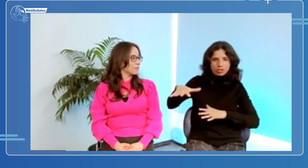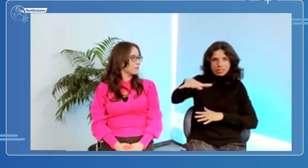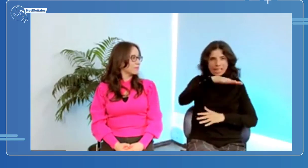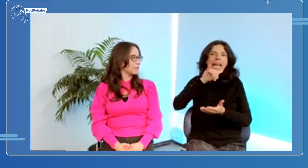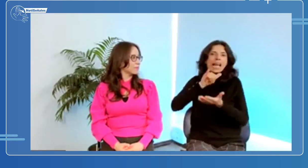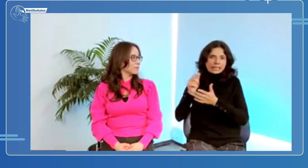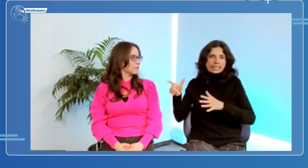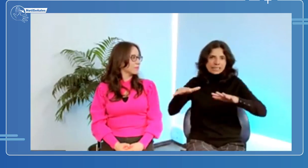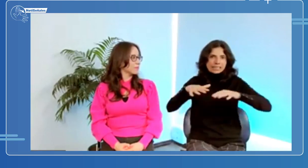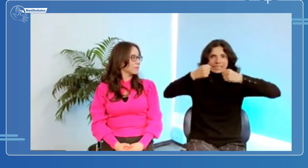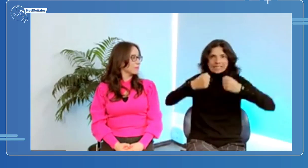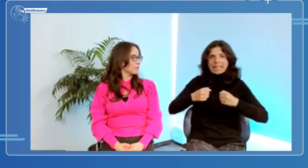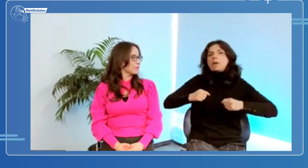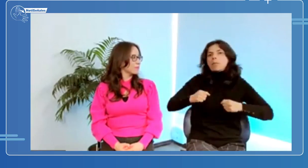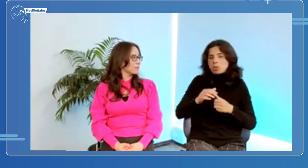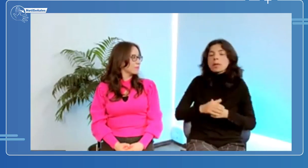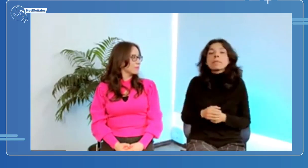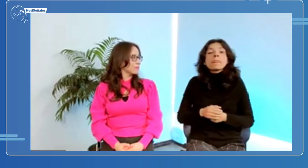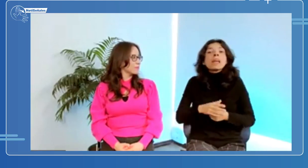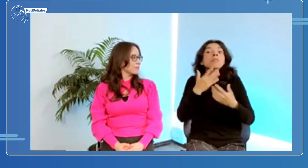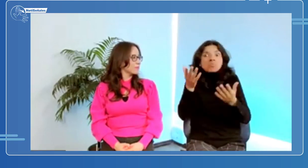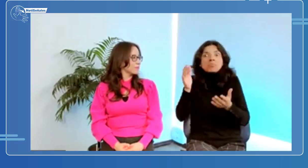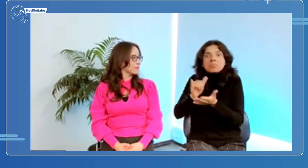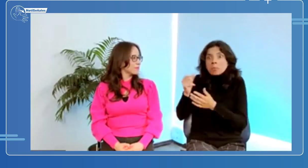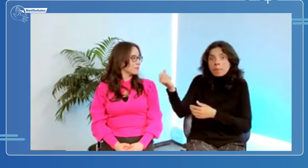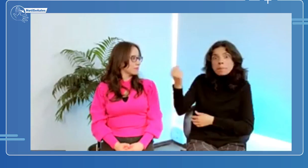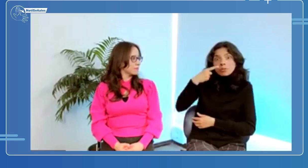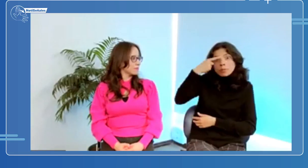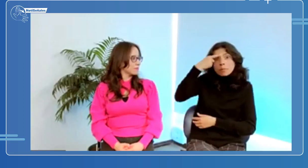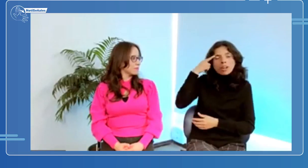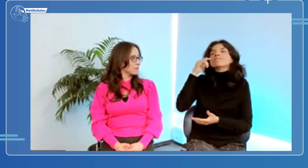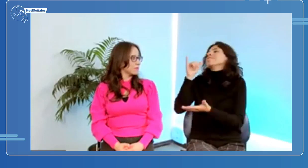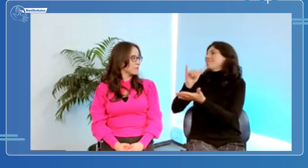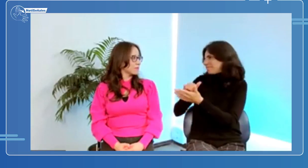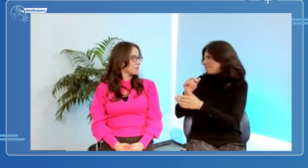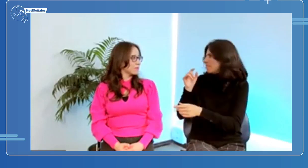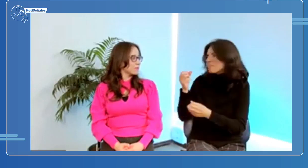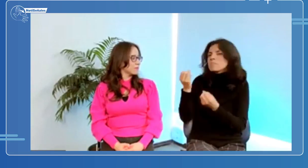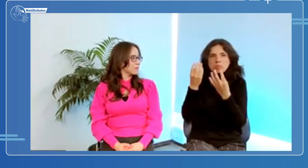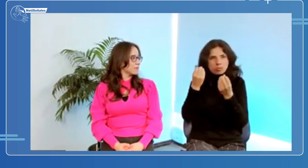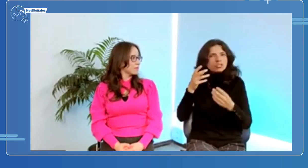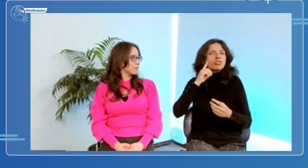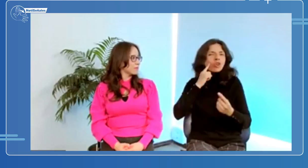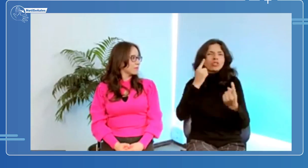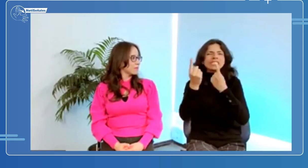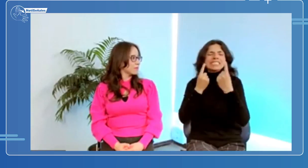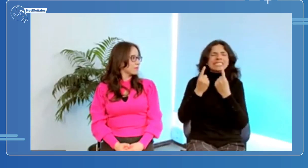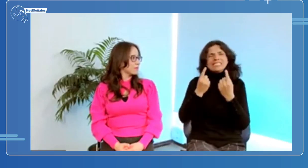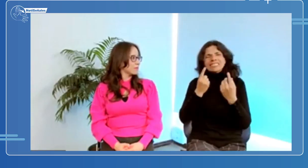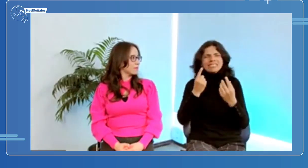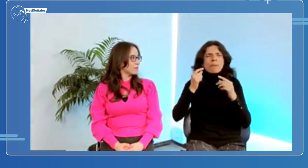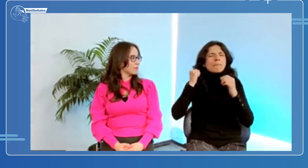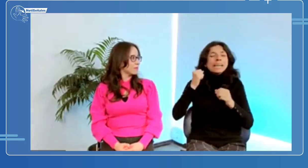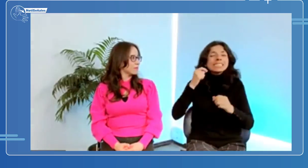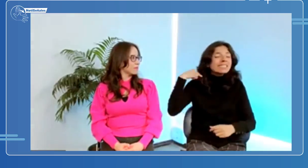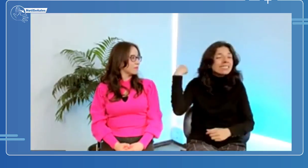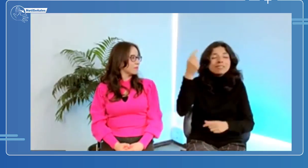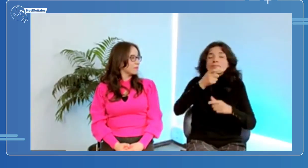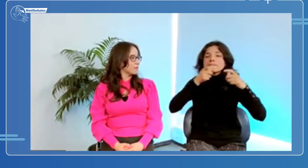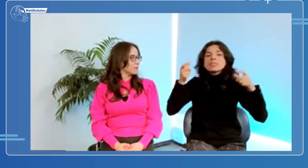sea, Chapinero limitando con el centro, es la sede que tenemos aquí en Bogotá. Y como pregunta Paula, sí, digamos, muchas personas sordas ingresan y